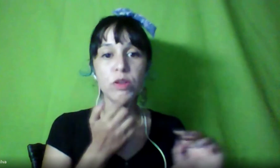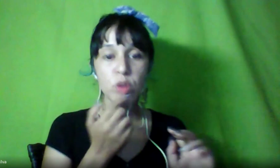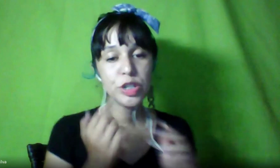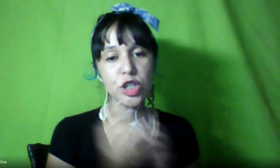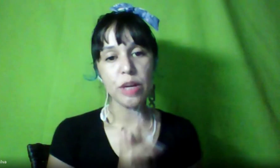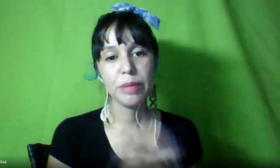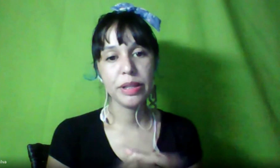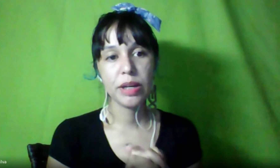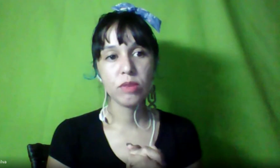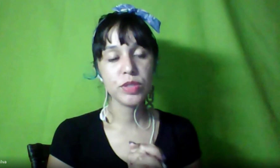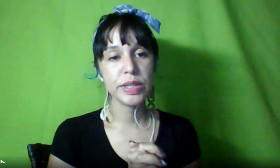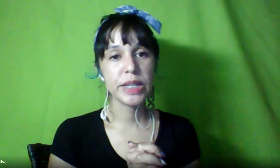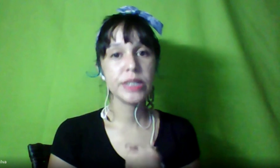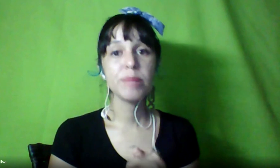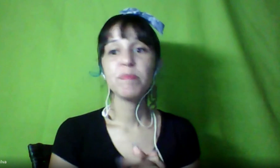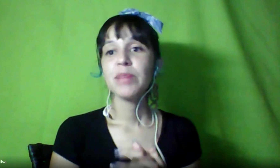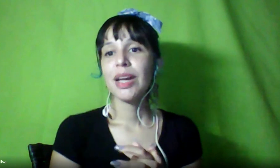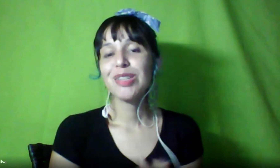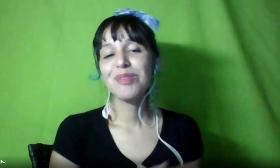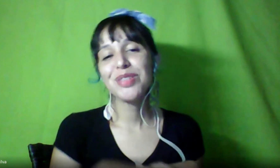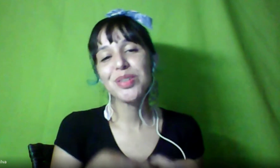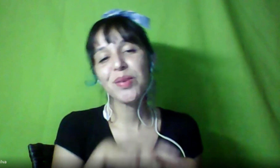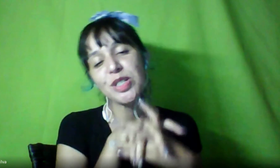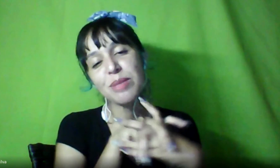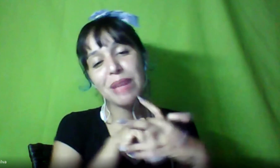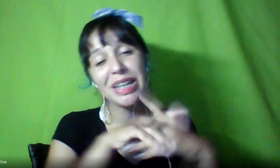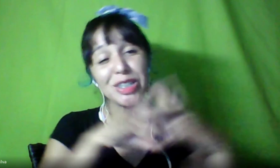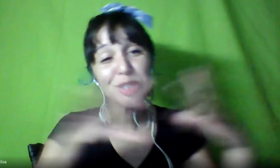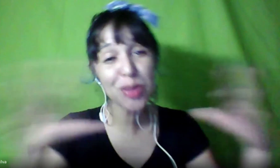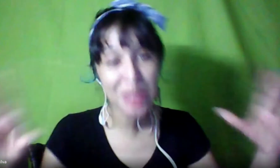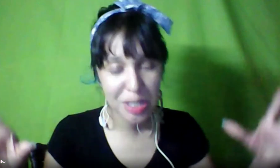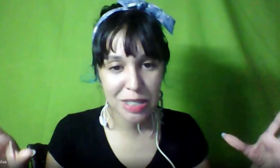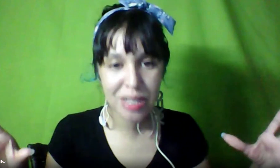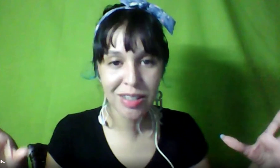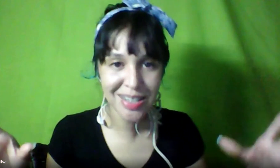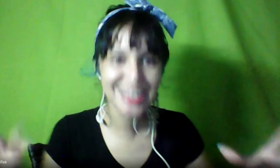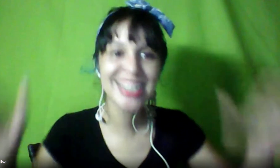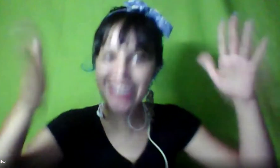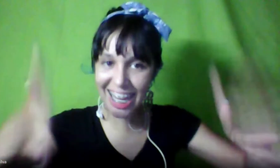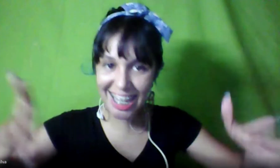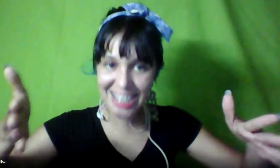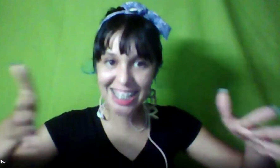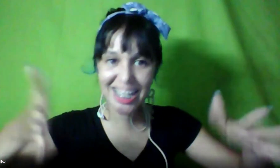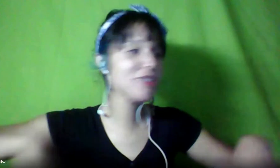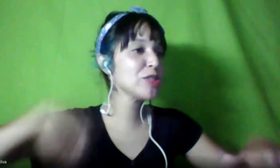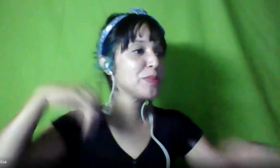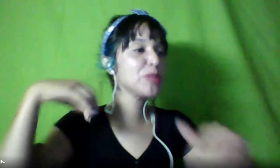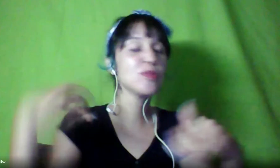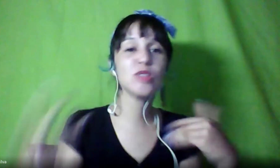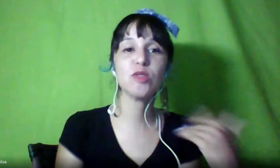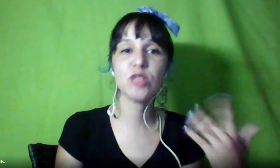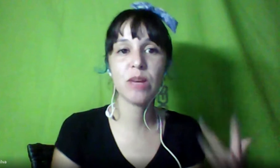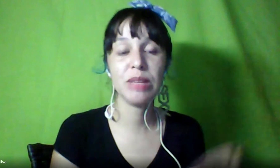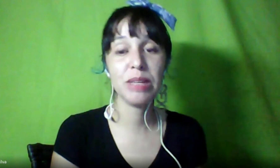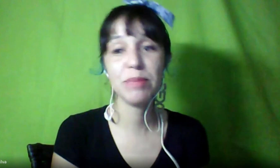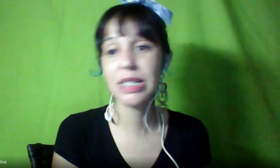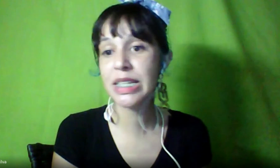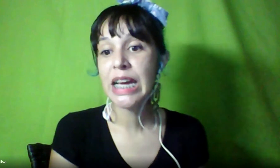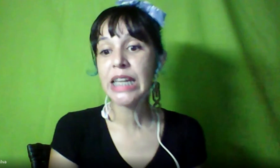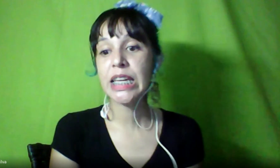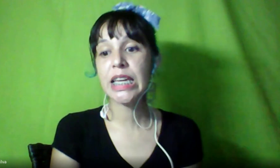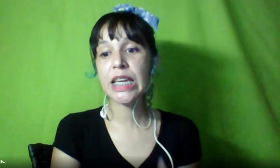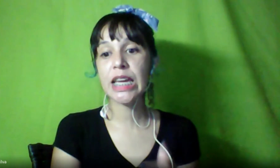Bom, eu vou compartilhar minha tela com vocês. Esse é um vídeo que eu gosto de trabalhar em todas as minhas aulas. Tem esse tema sobre inclusão social e